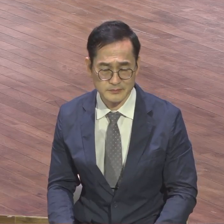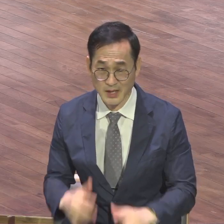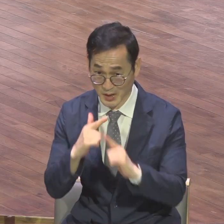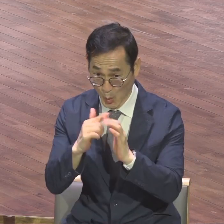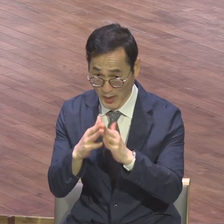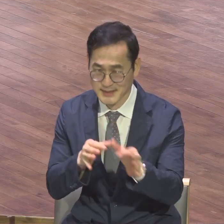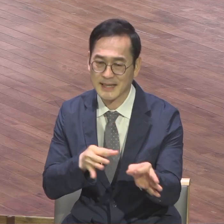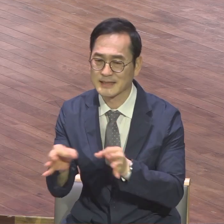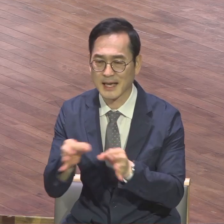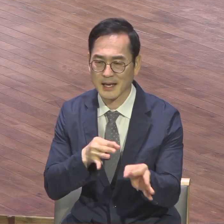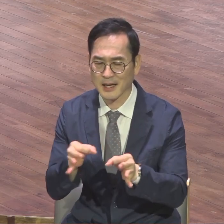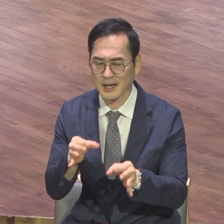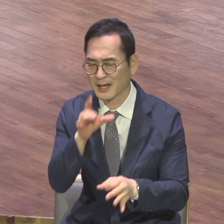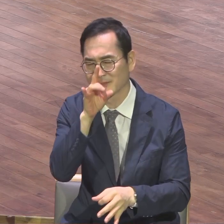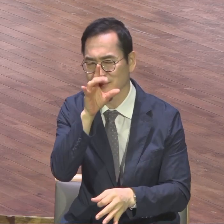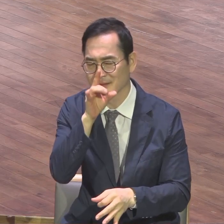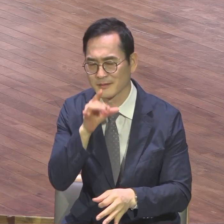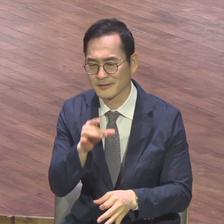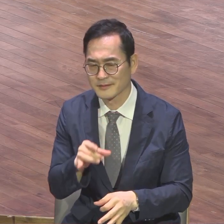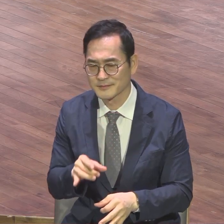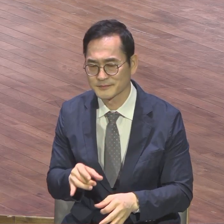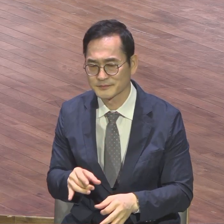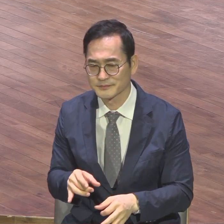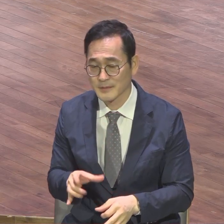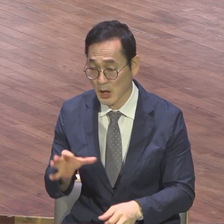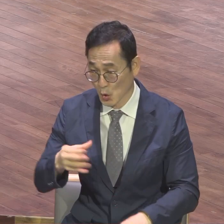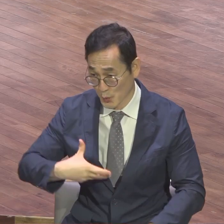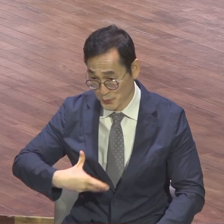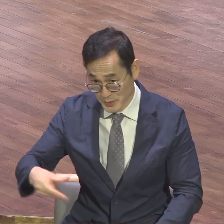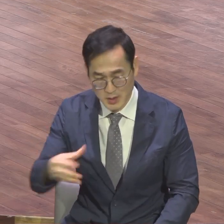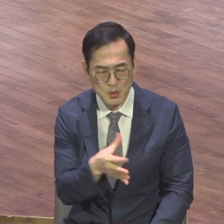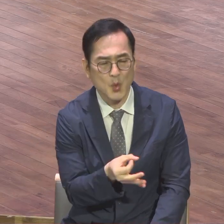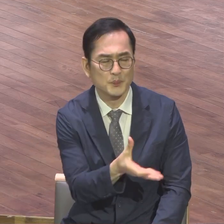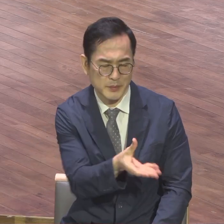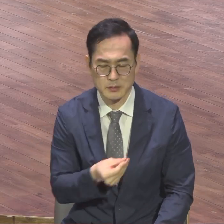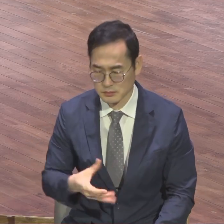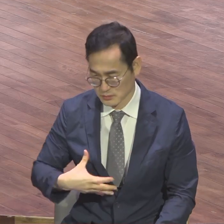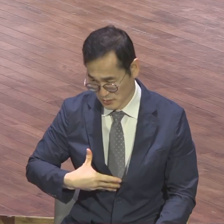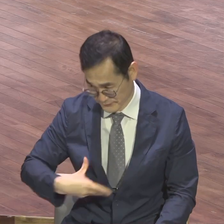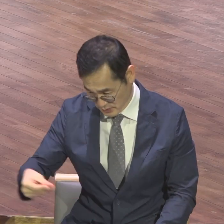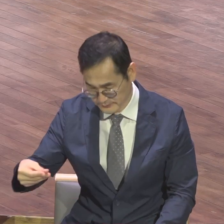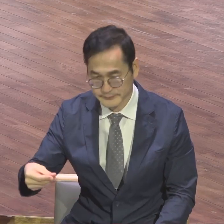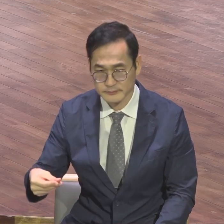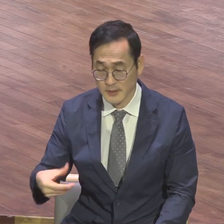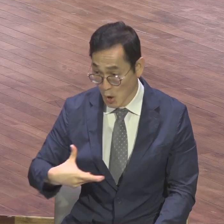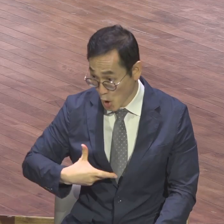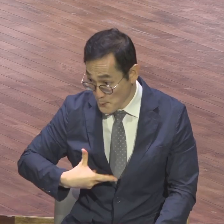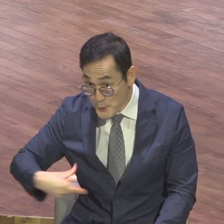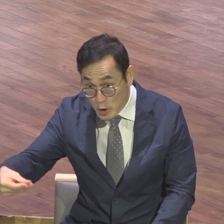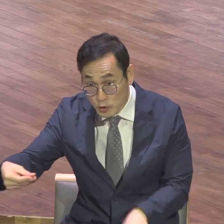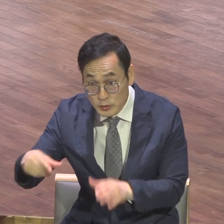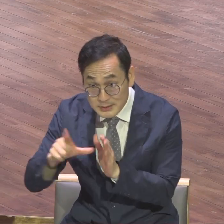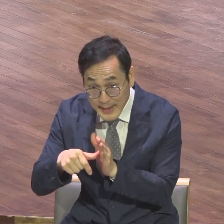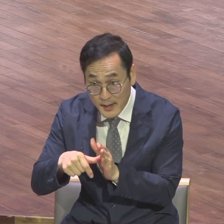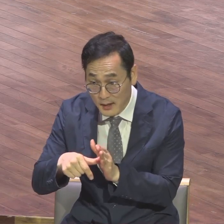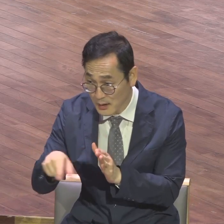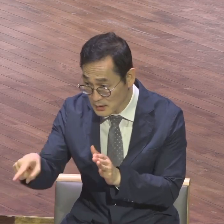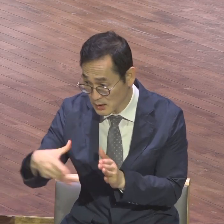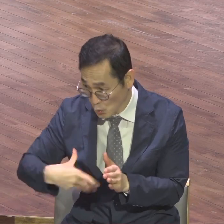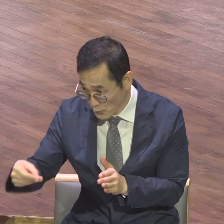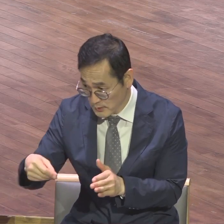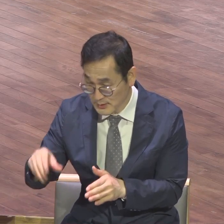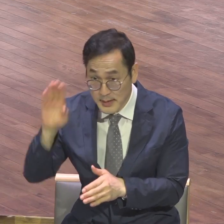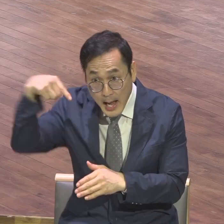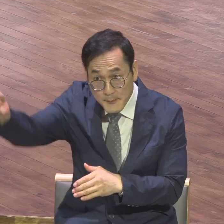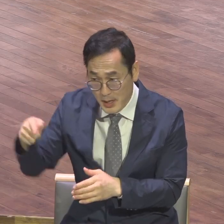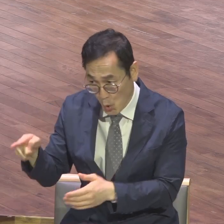빌려줄 때는 그냥 안 받겠다고 주세요. 언제 돌려줄게? 딱 그것 때문에 상처받고 은혜를 못 받아. 교회 나오고